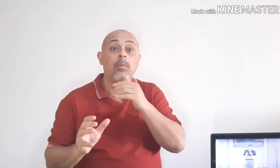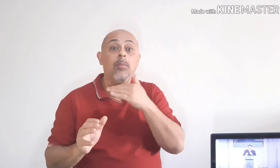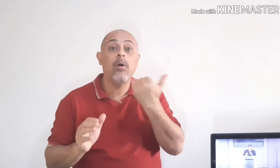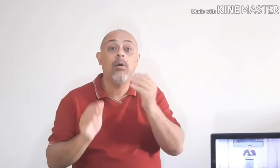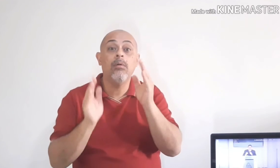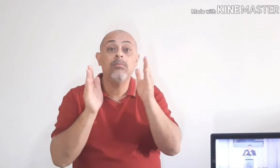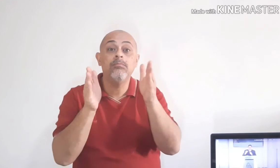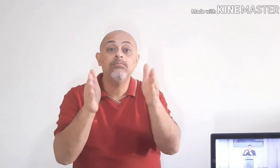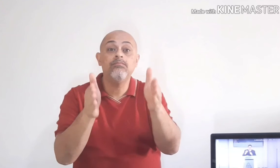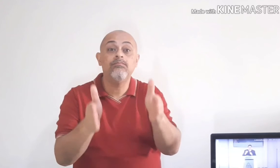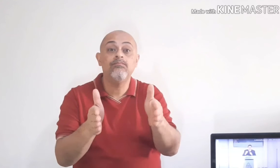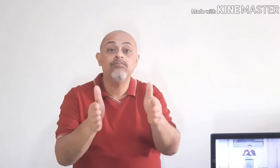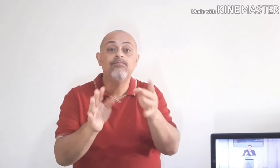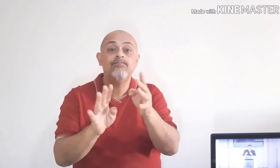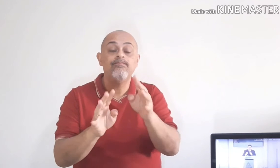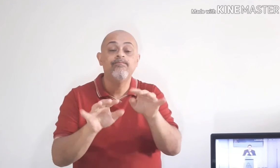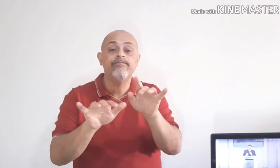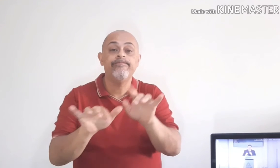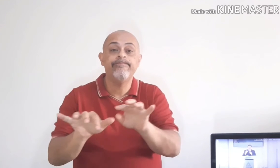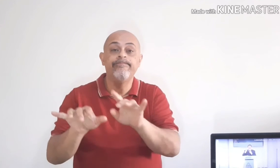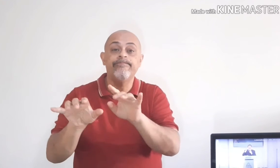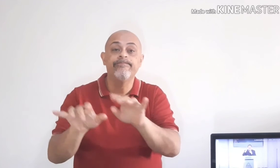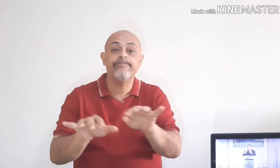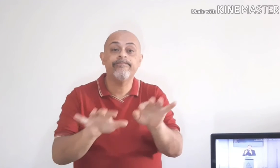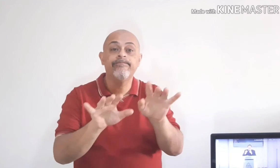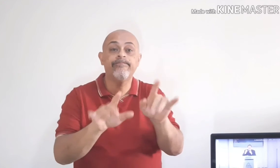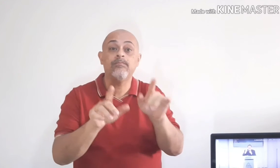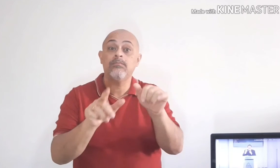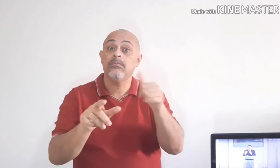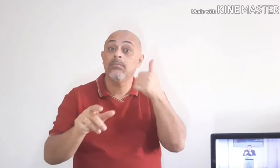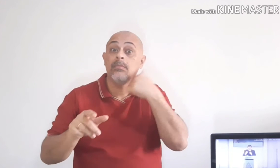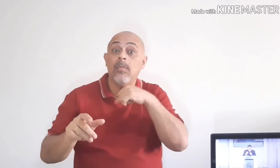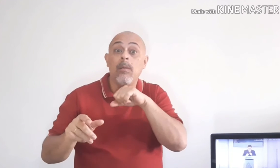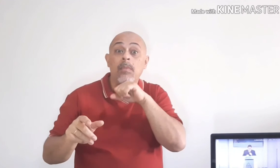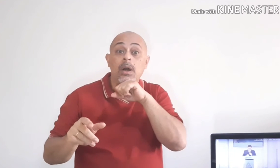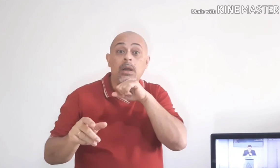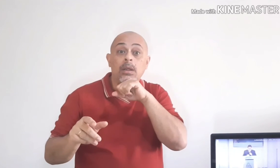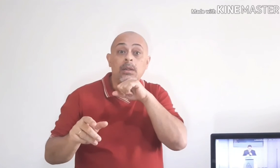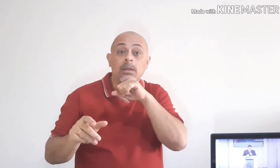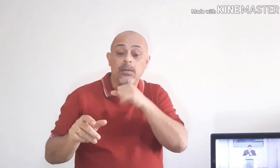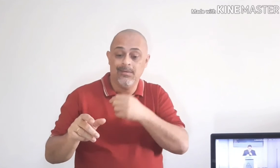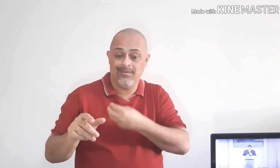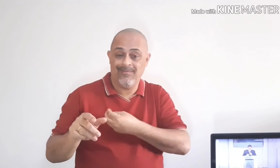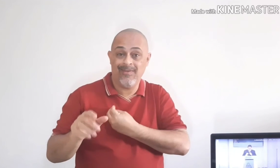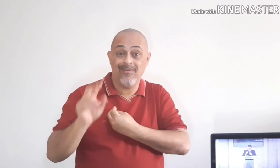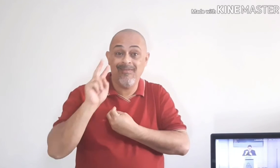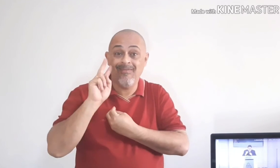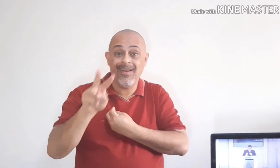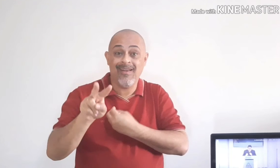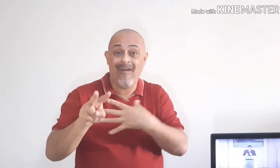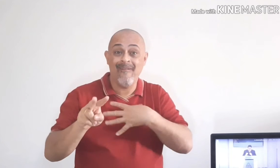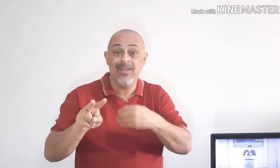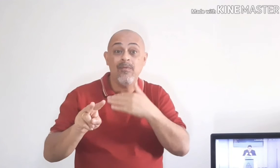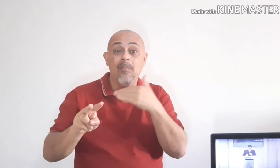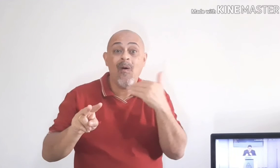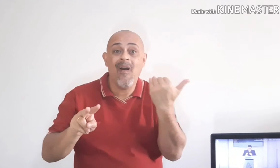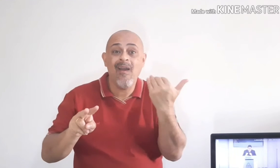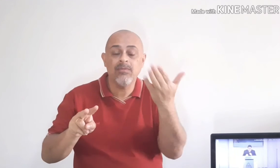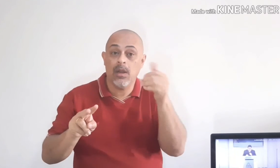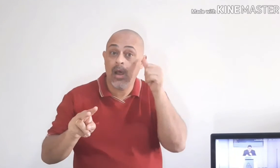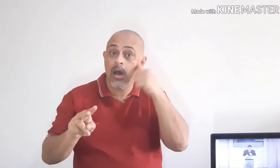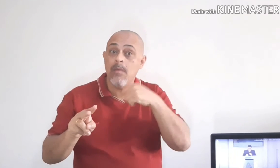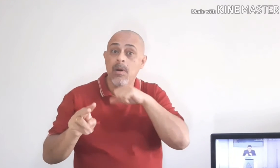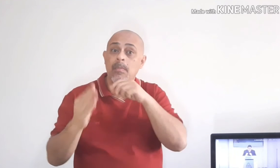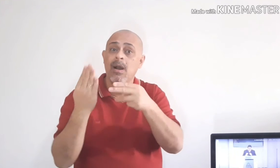Viúva e agora sem filho. Uma mãe órfã de filho. E grande